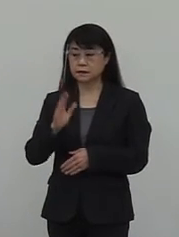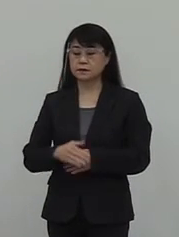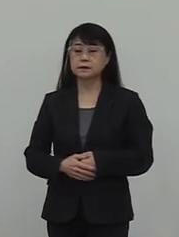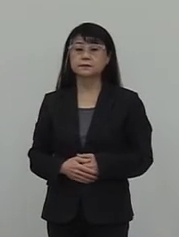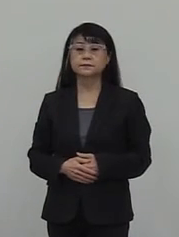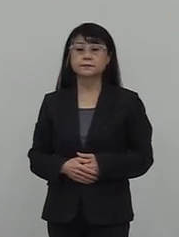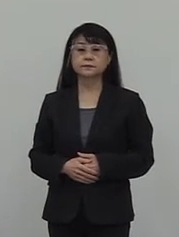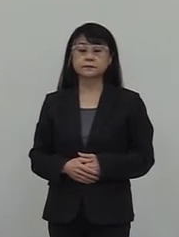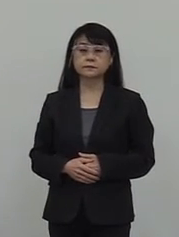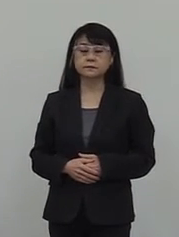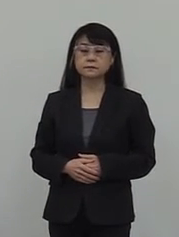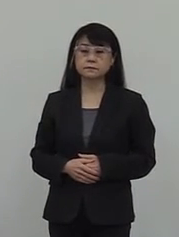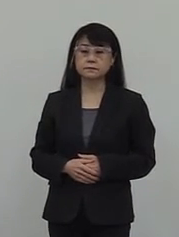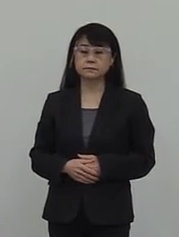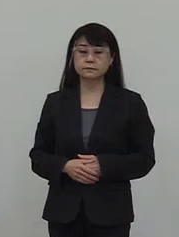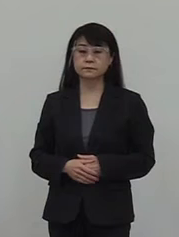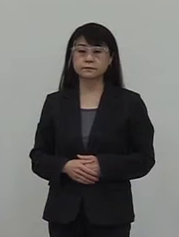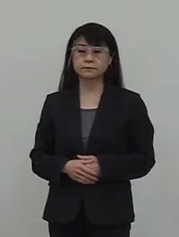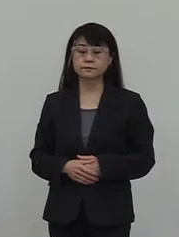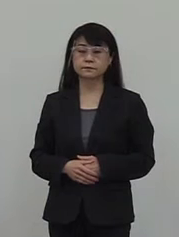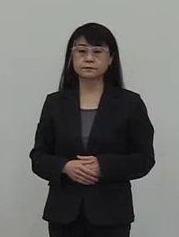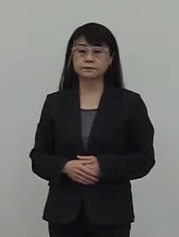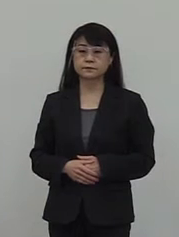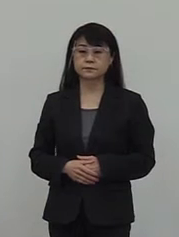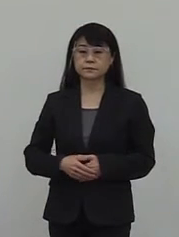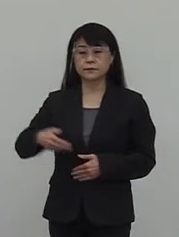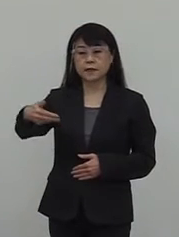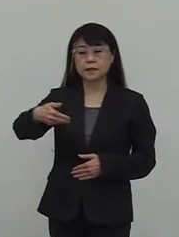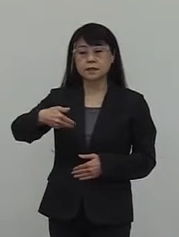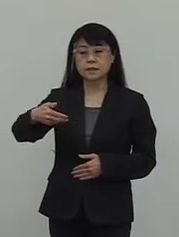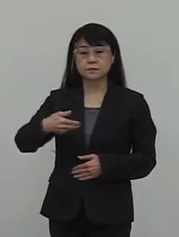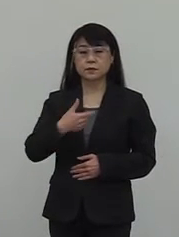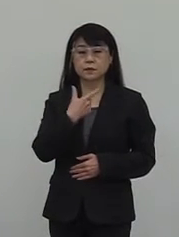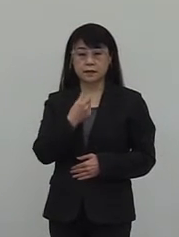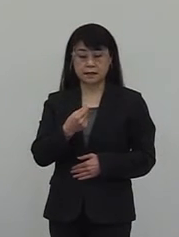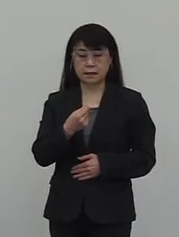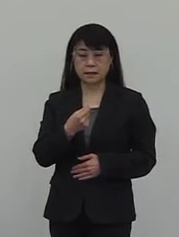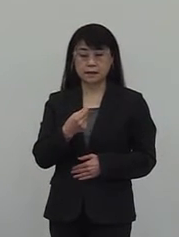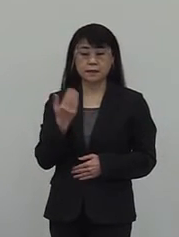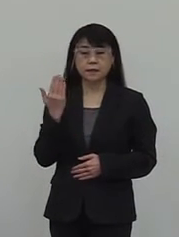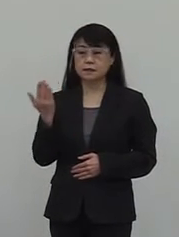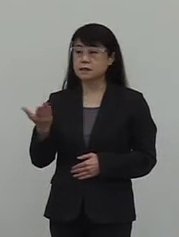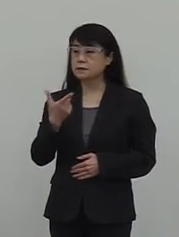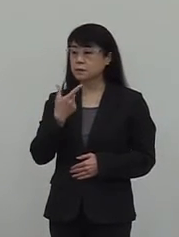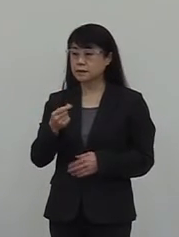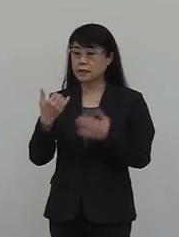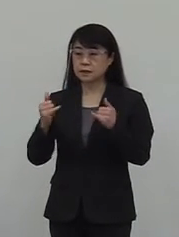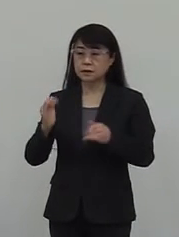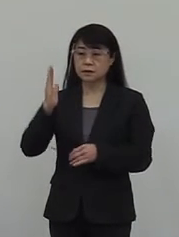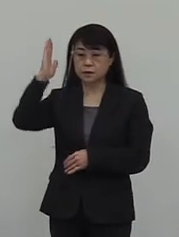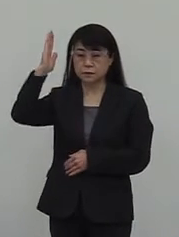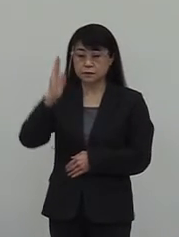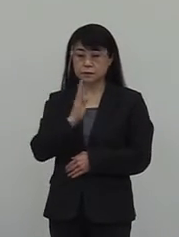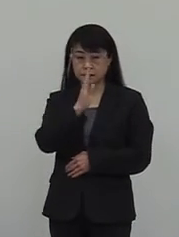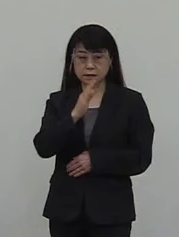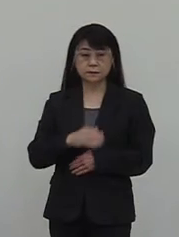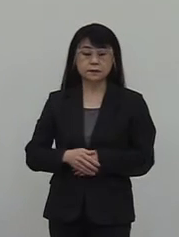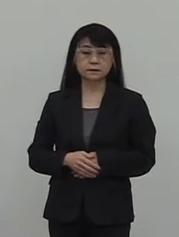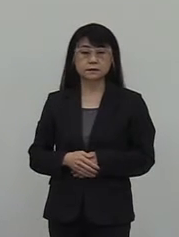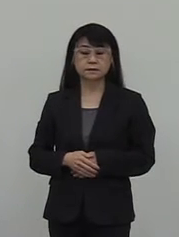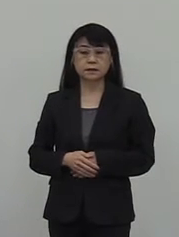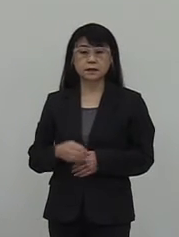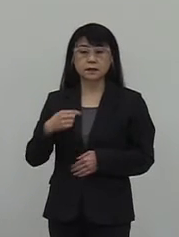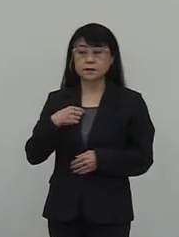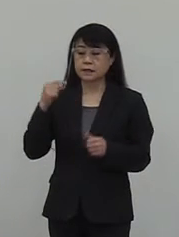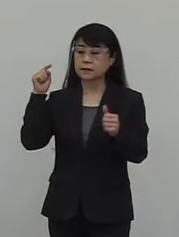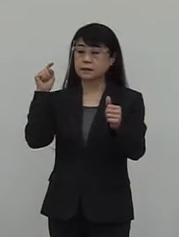。 はい、では質問をお受けいたしますので、質問のある方は挙手にてお願いいたします。 こ